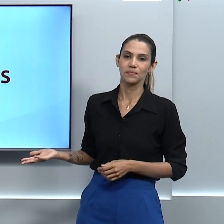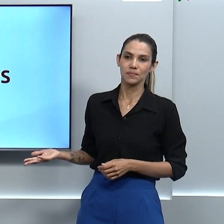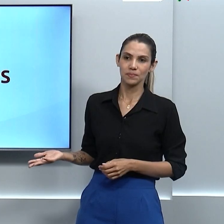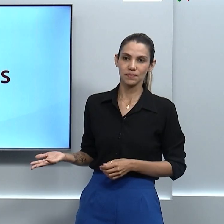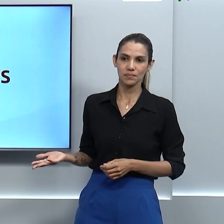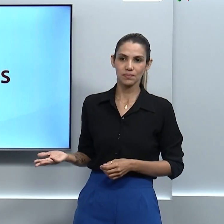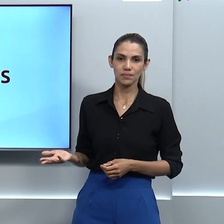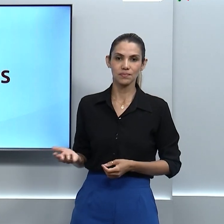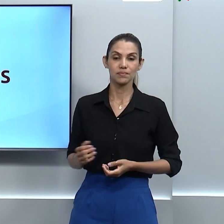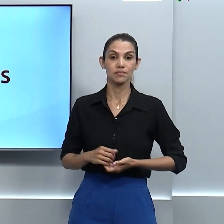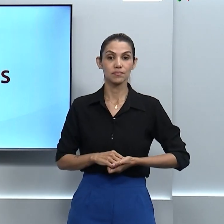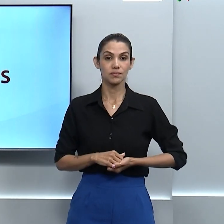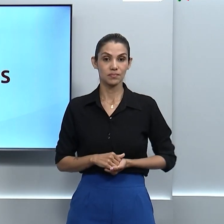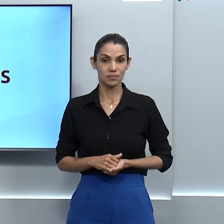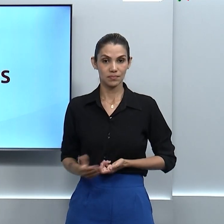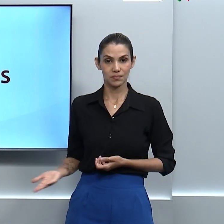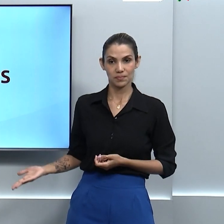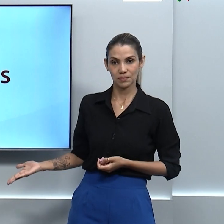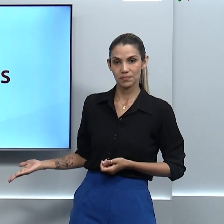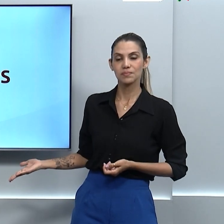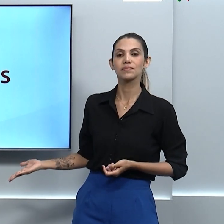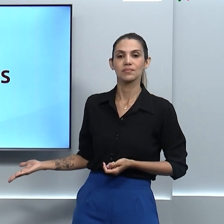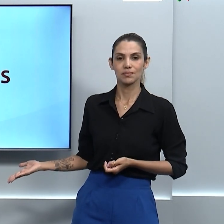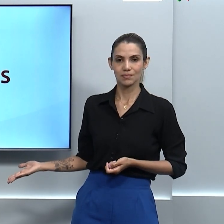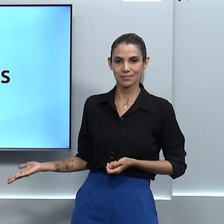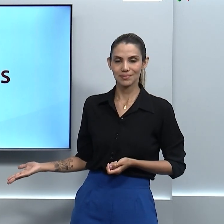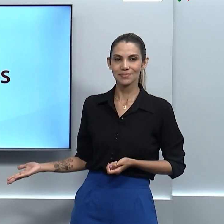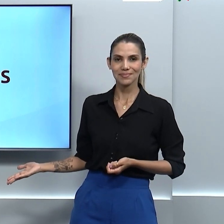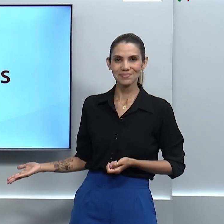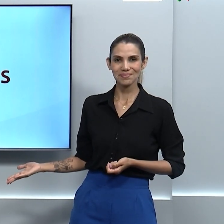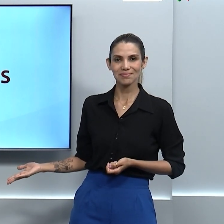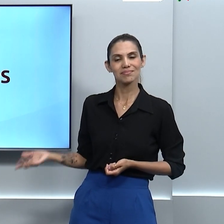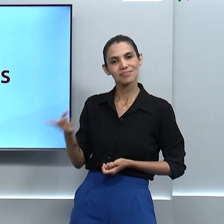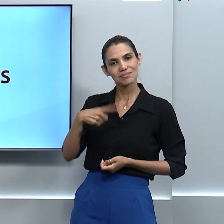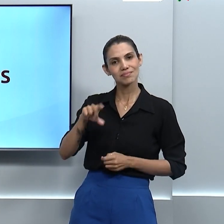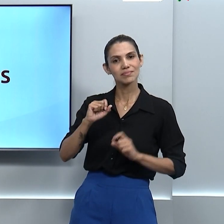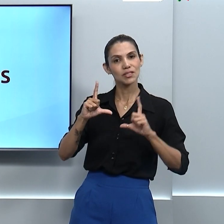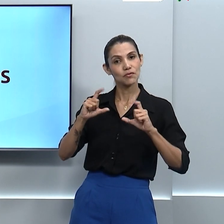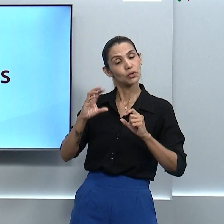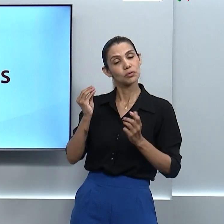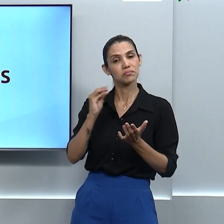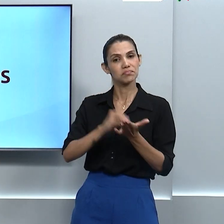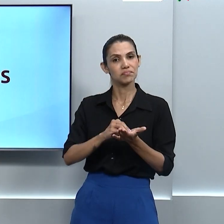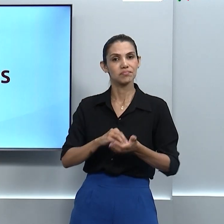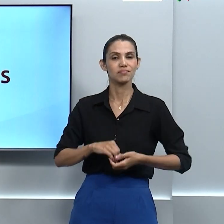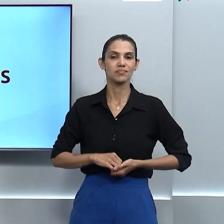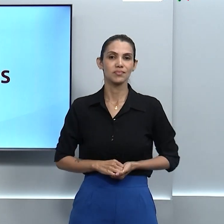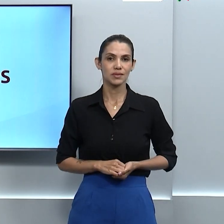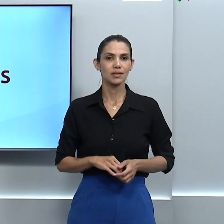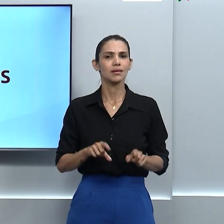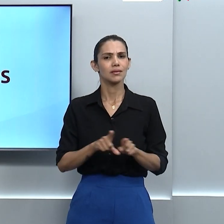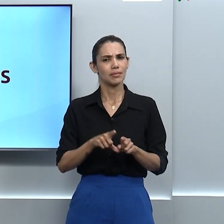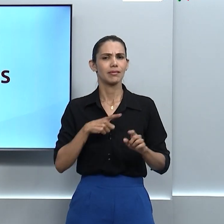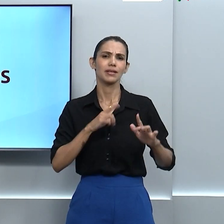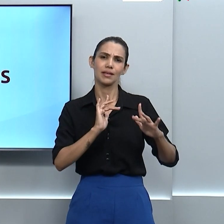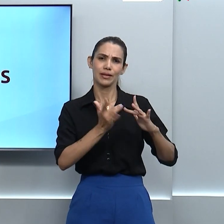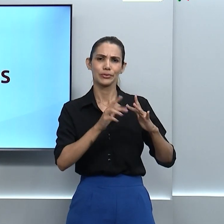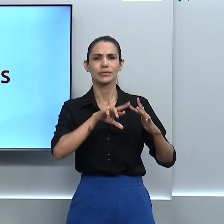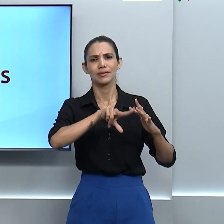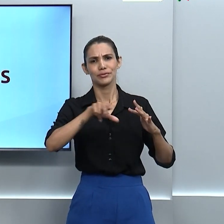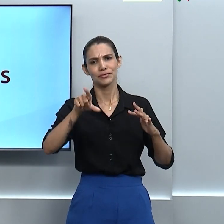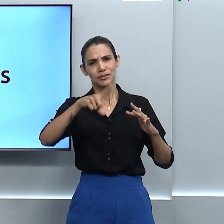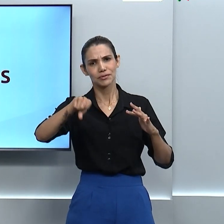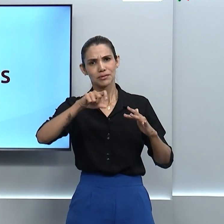629-9181-1406. Nosso número vai aparecer aqui na tela, aí você pode tirar uma foto ou então anotar. Além disso, a gente tem várias redes sociais. Você já